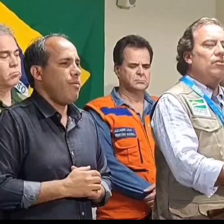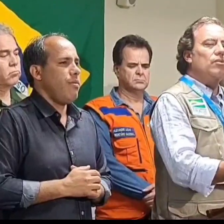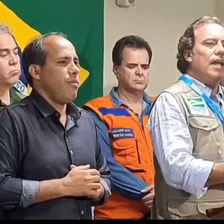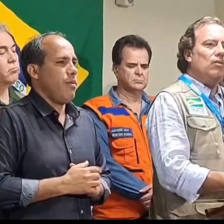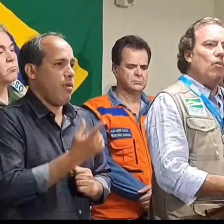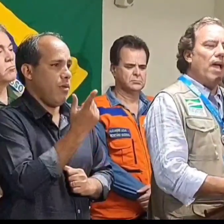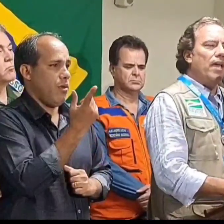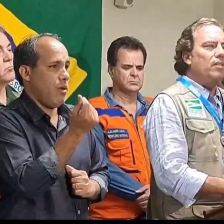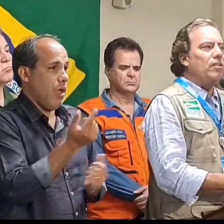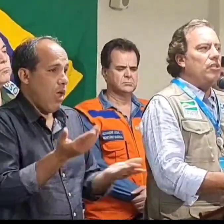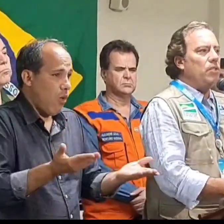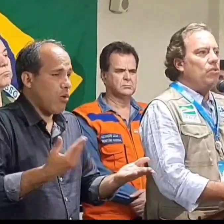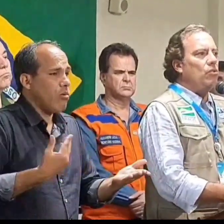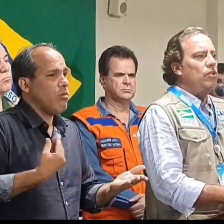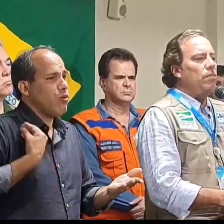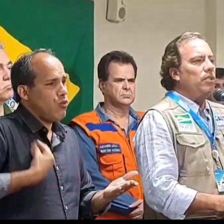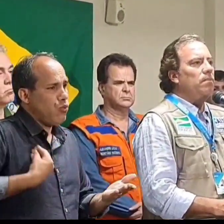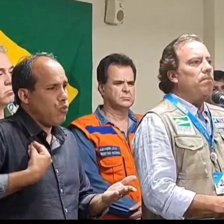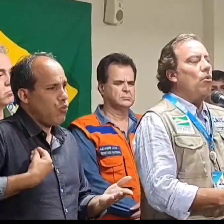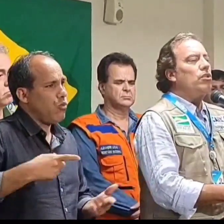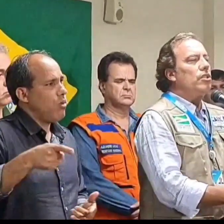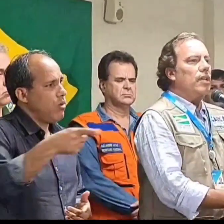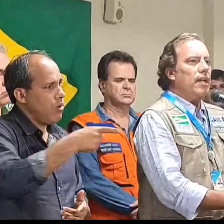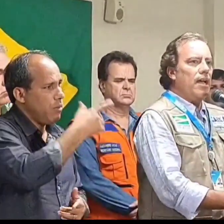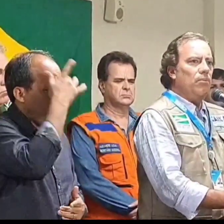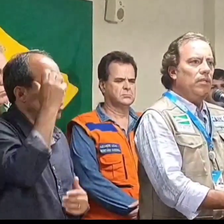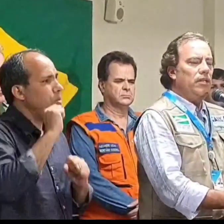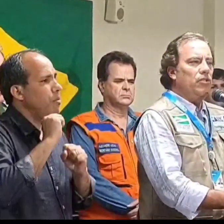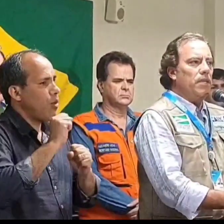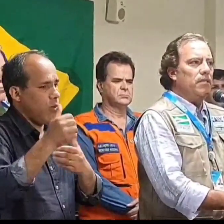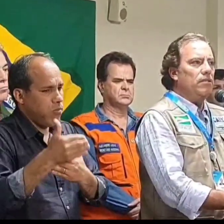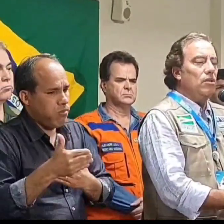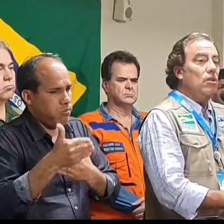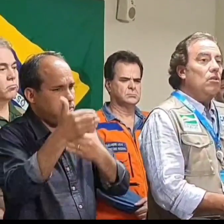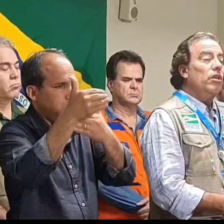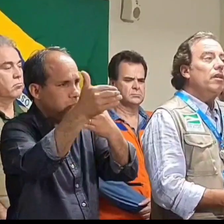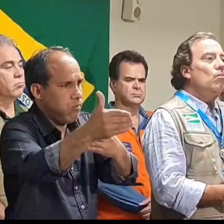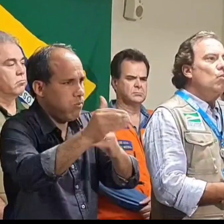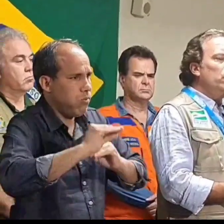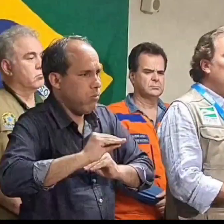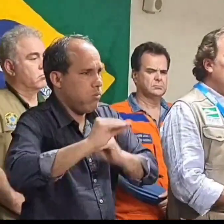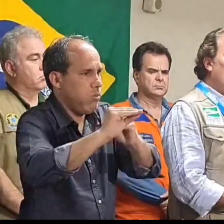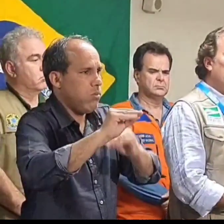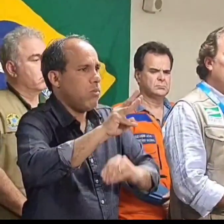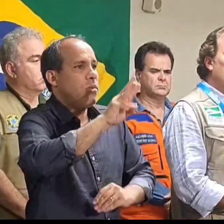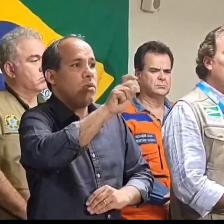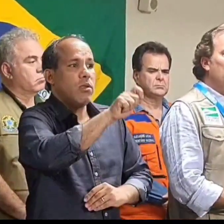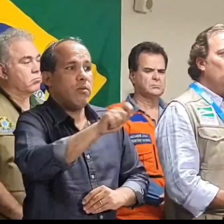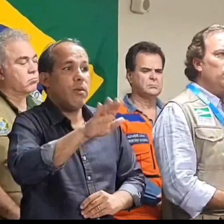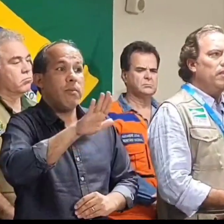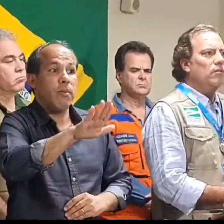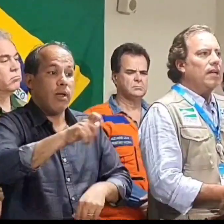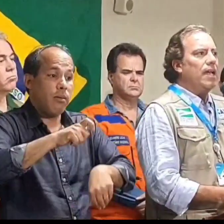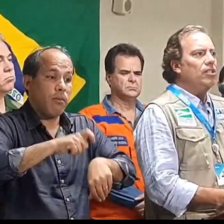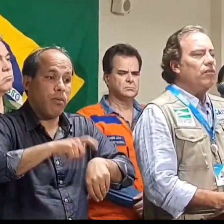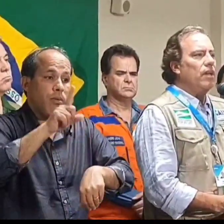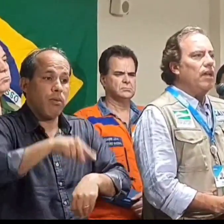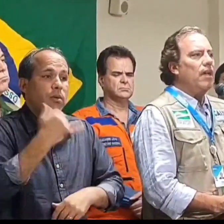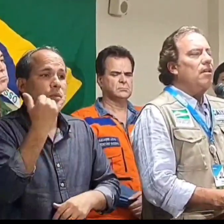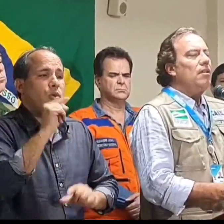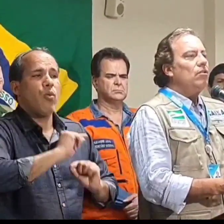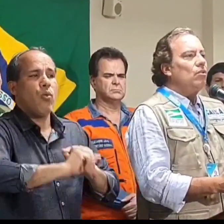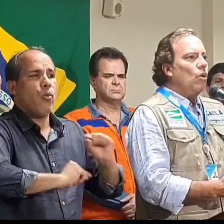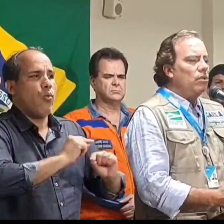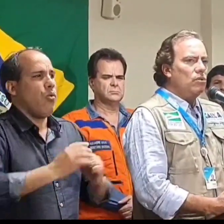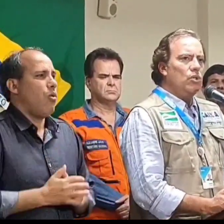os créditos atuais as pessoas podem postergar por 3 meses. O que é muito importante nesse momento? A Caixa